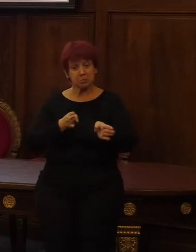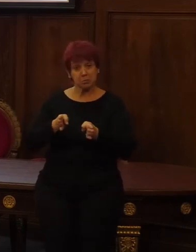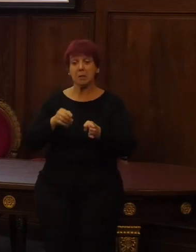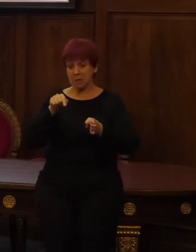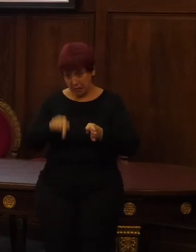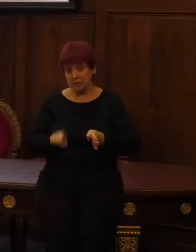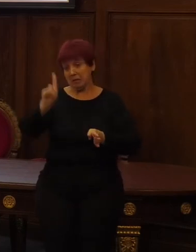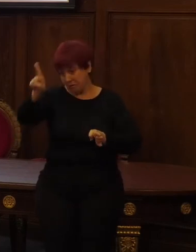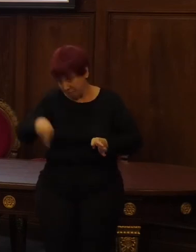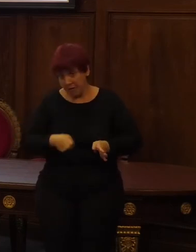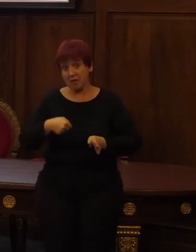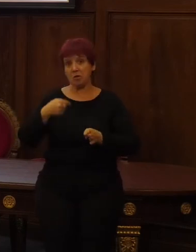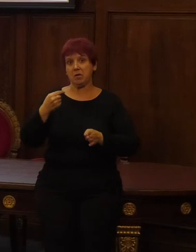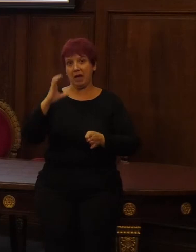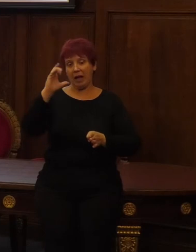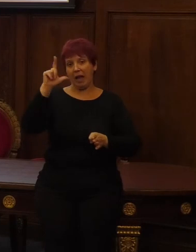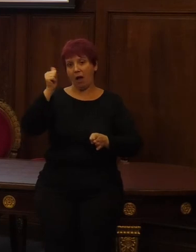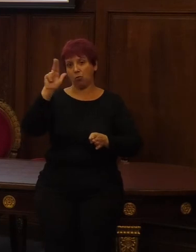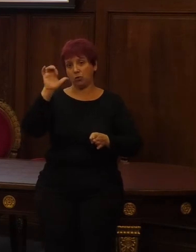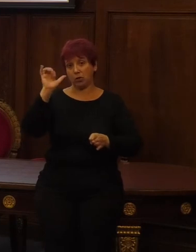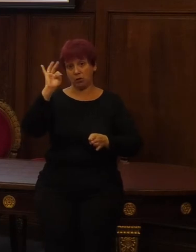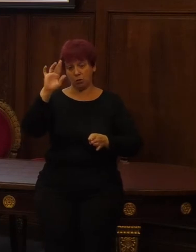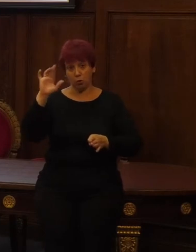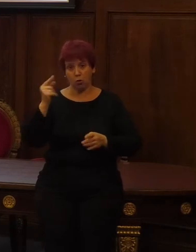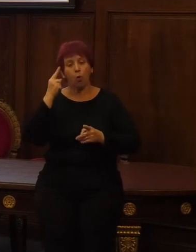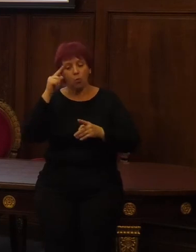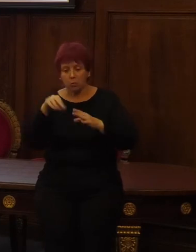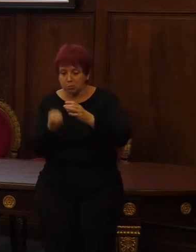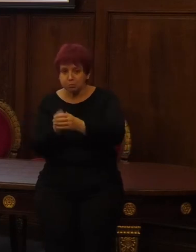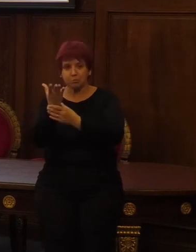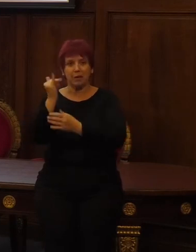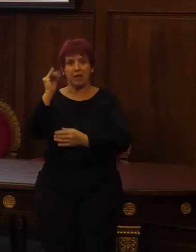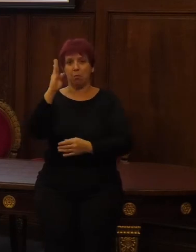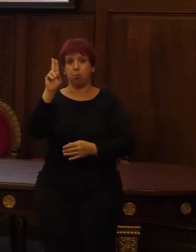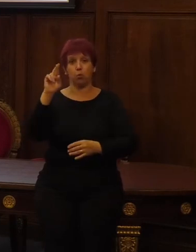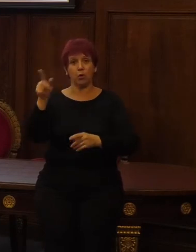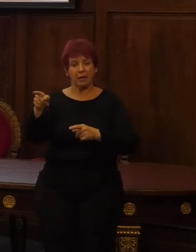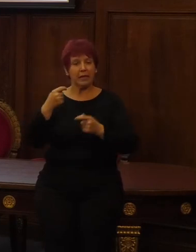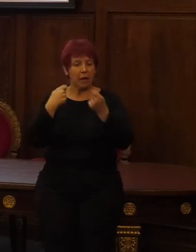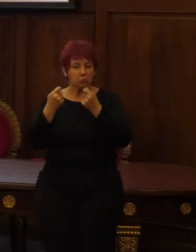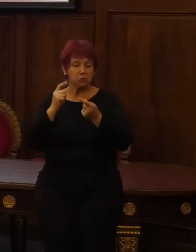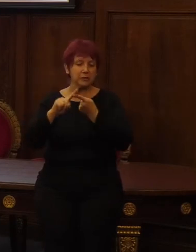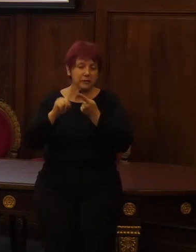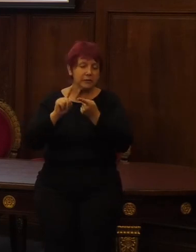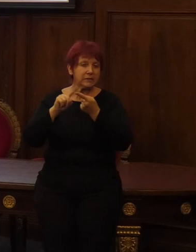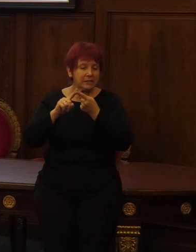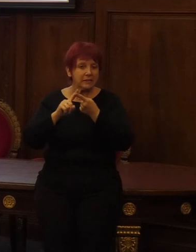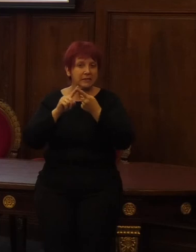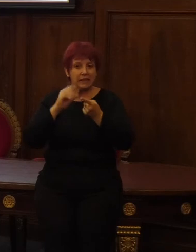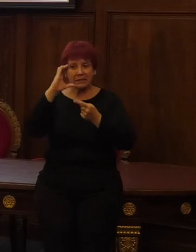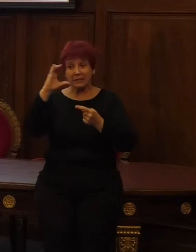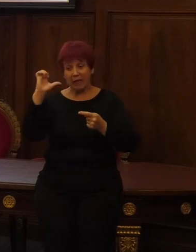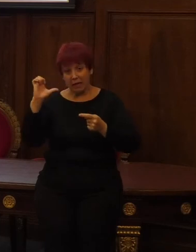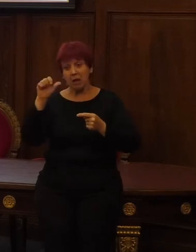Y así se armó el claustro que pidió la creación del IPUR, y así negociamos con todo en el CDC